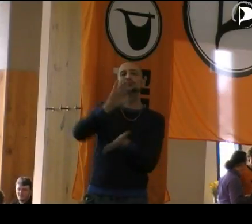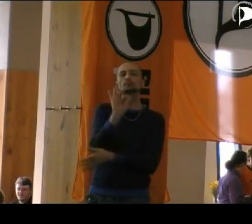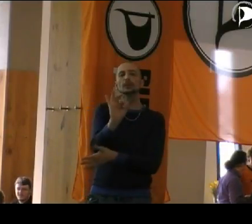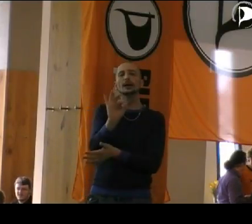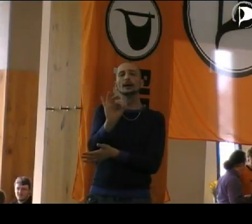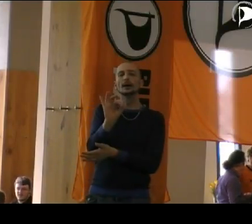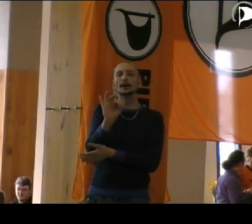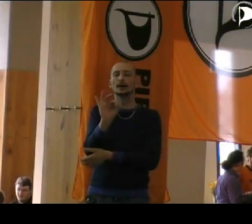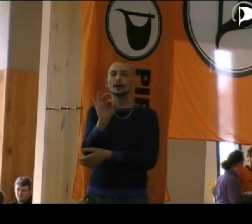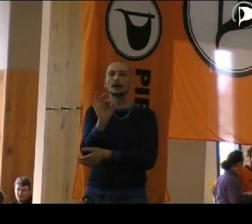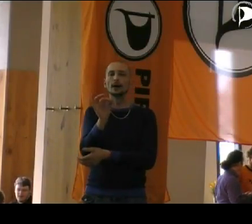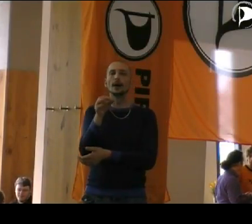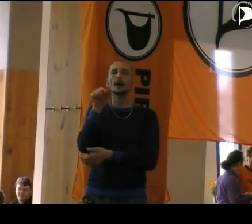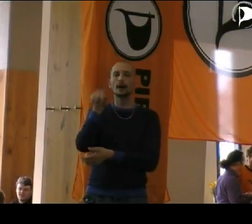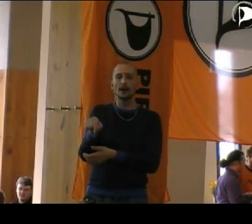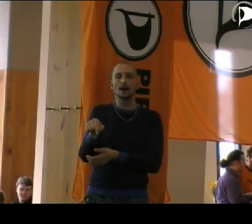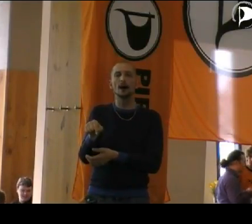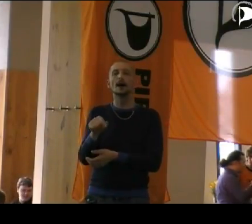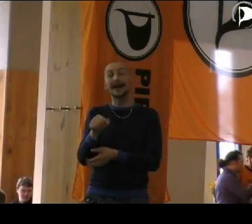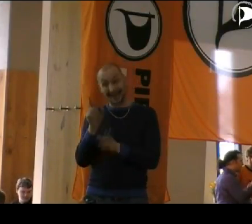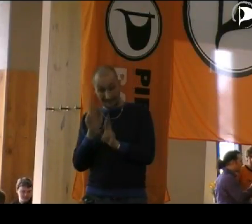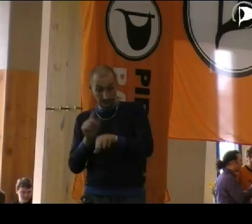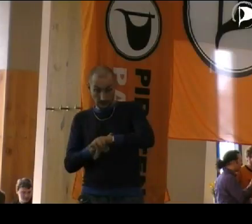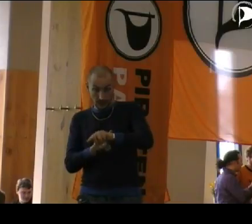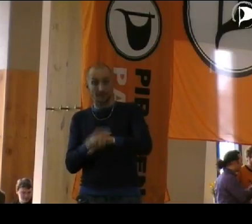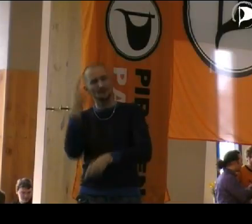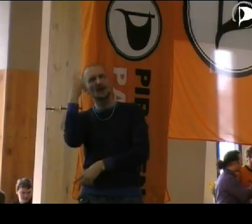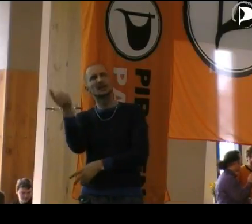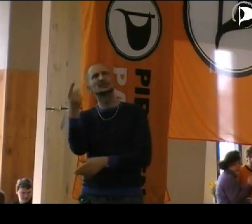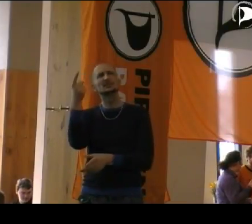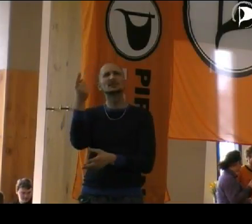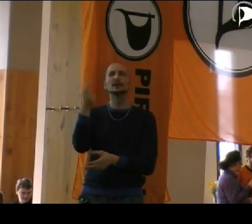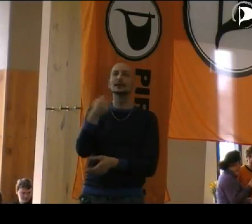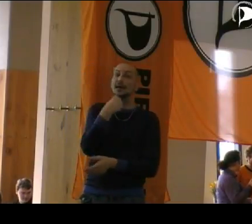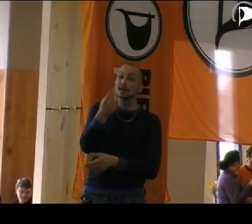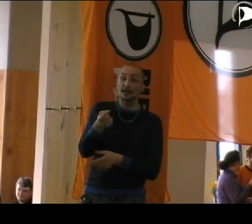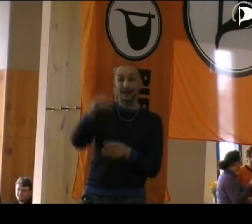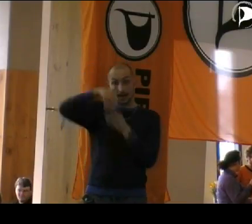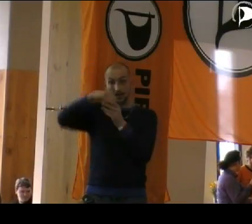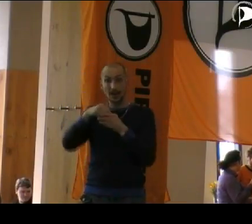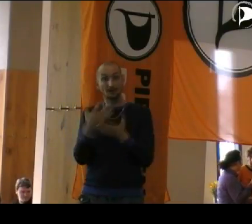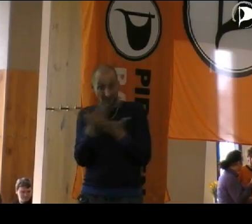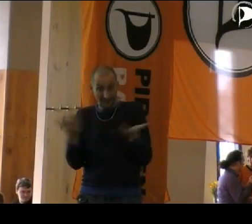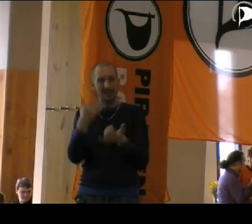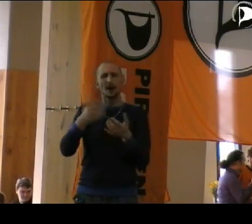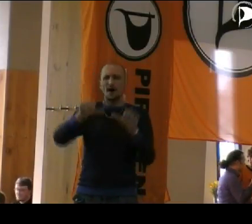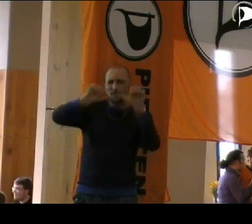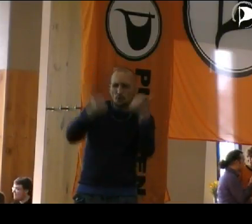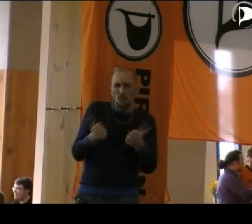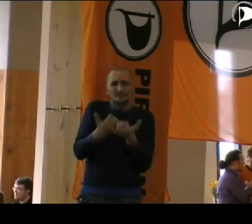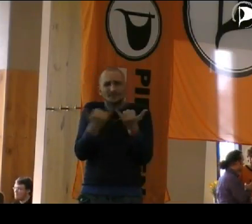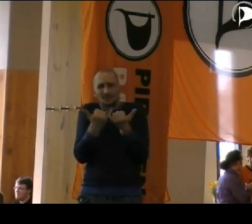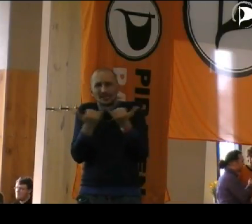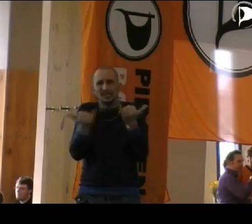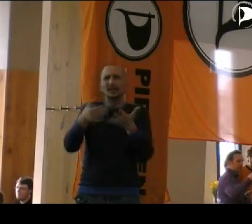alternative sind leute die zur richtigen zeit wissen was sie sagen müssen wie sie sagen wollen damit